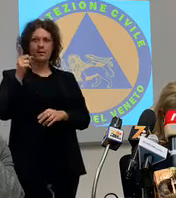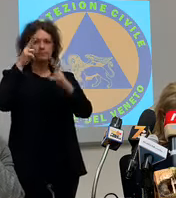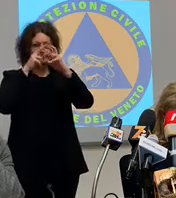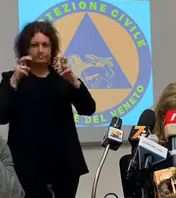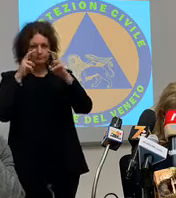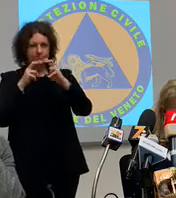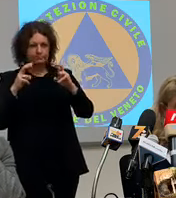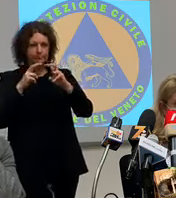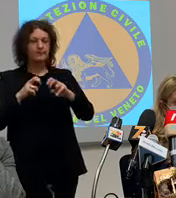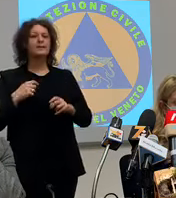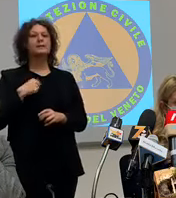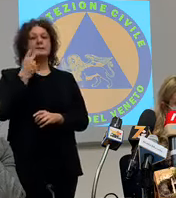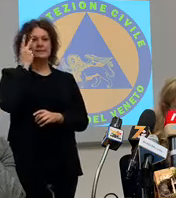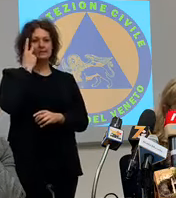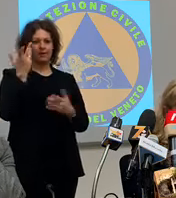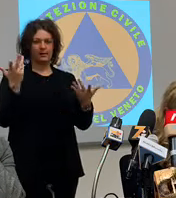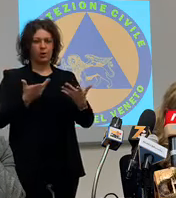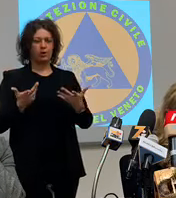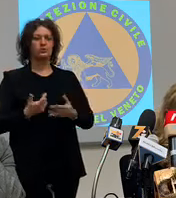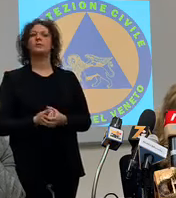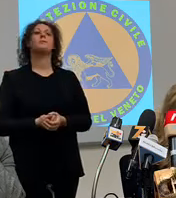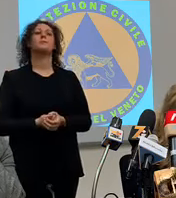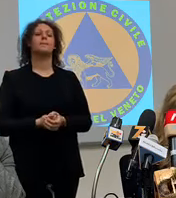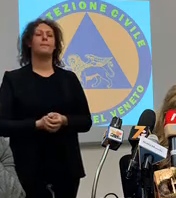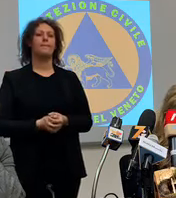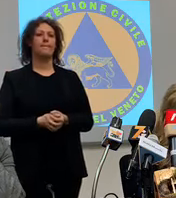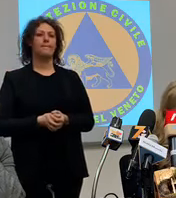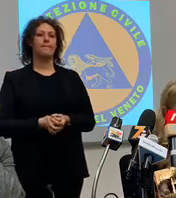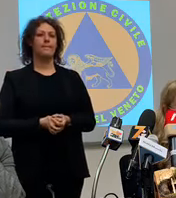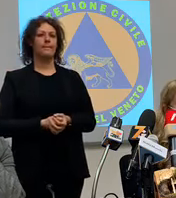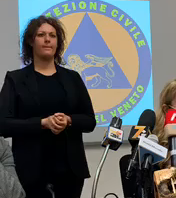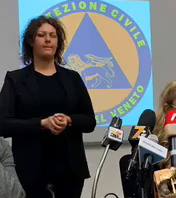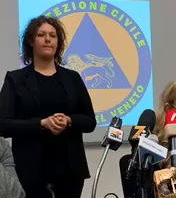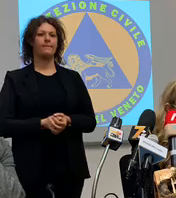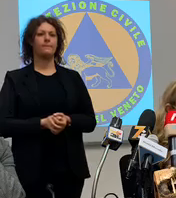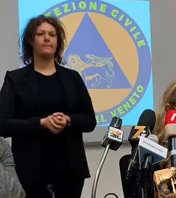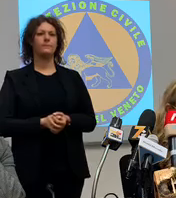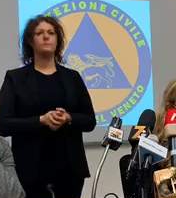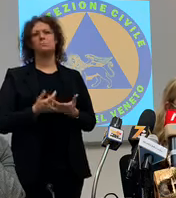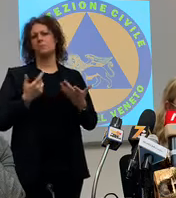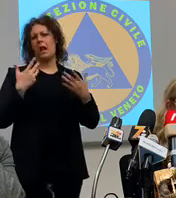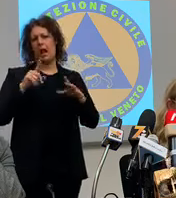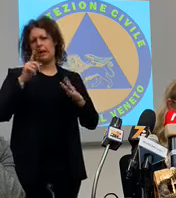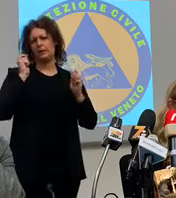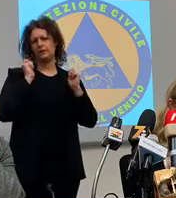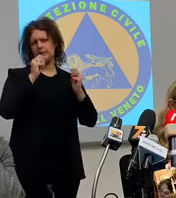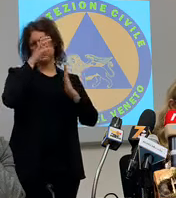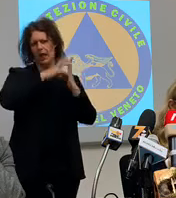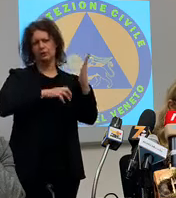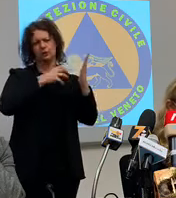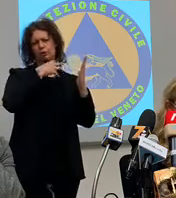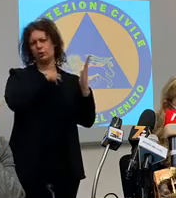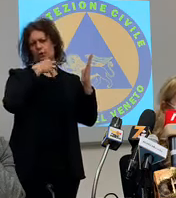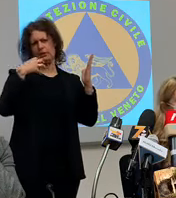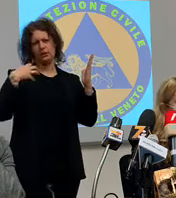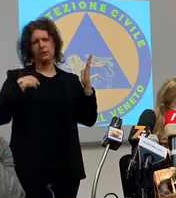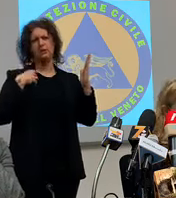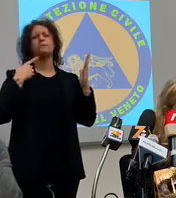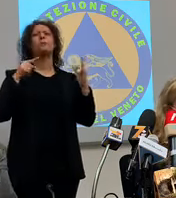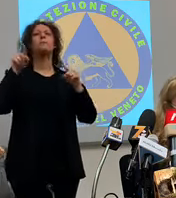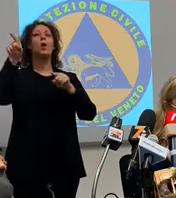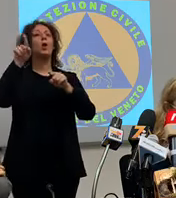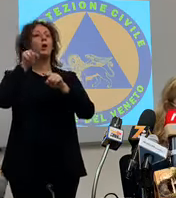allora si è visto che effettivamente così come Insomma riportato anche dalla letteratura quindi qui lo vediamo proprio con una